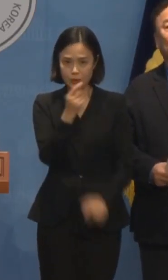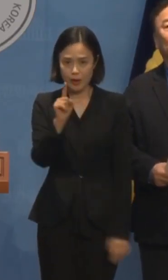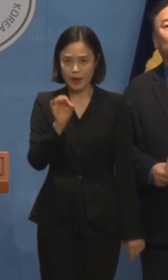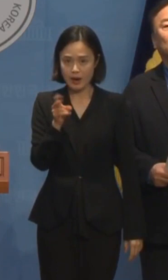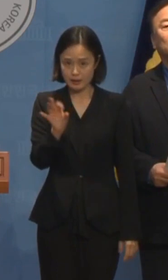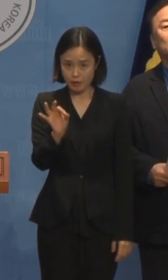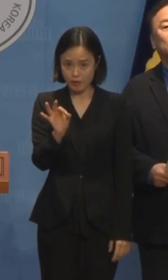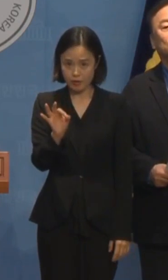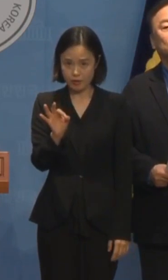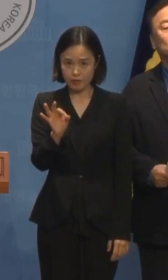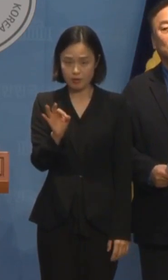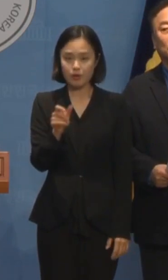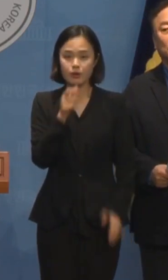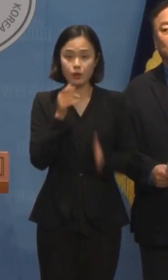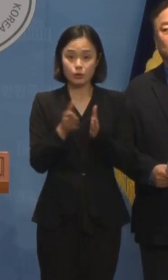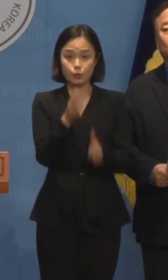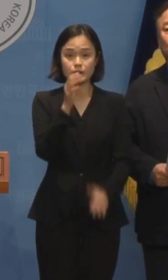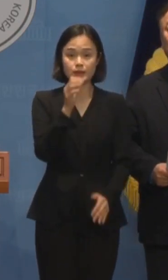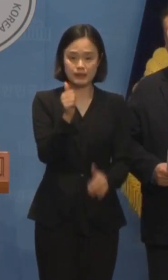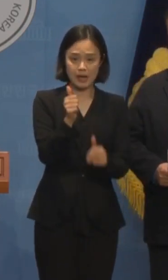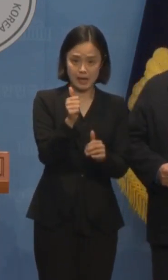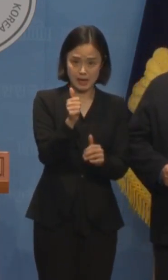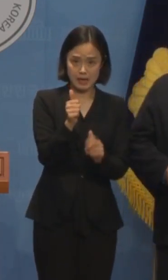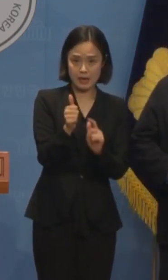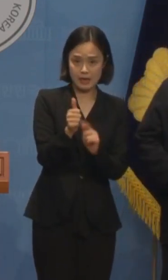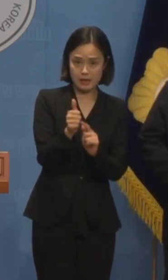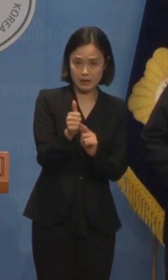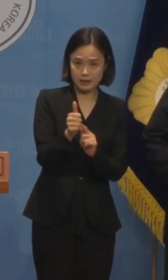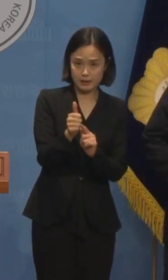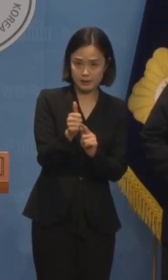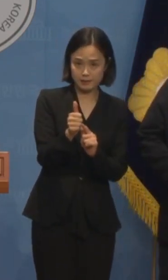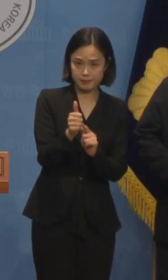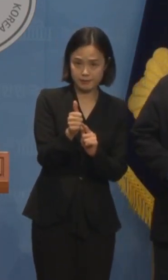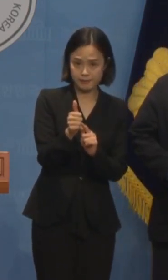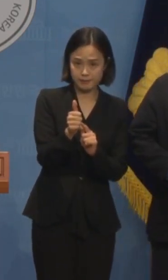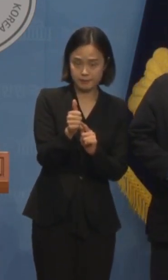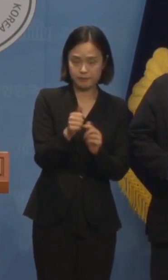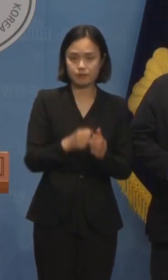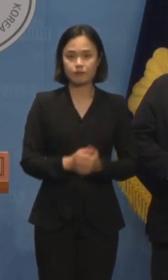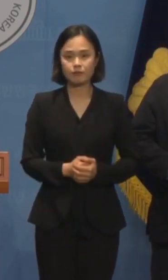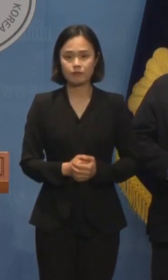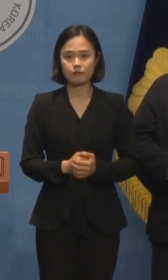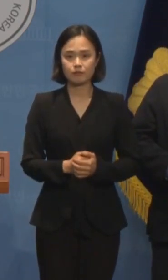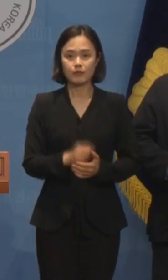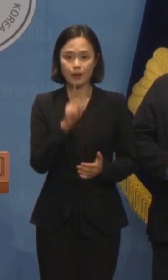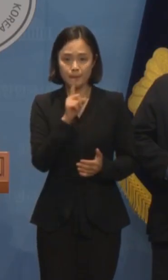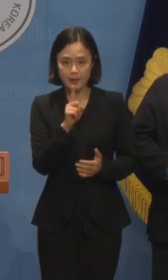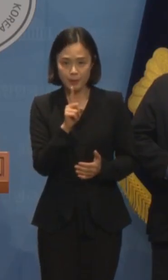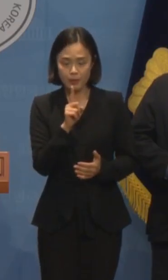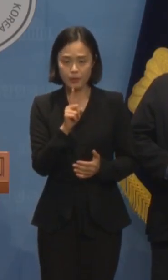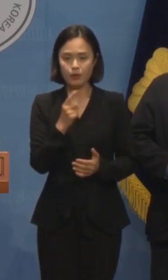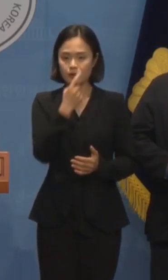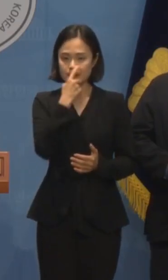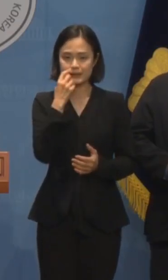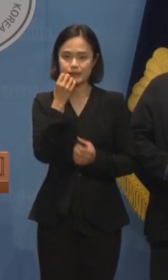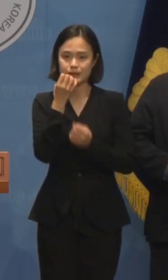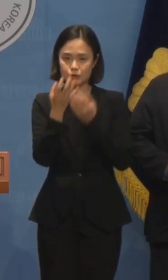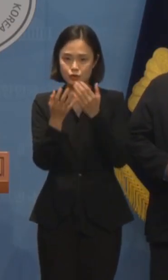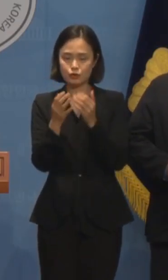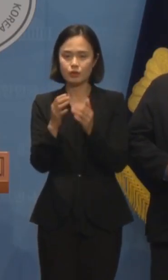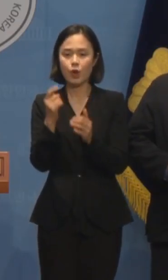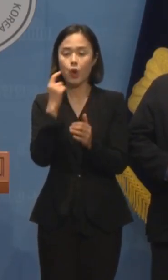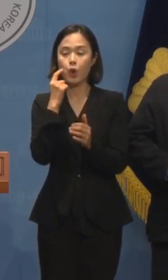검찰에 진술회유, 진술 조작, 또 진술 세미나가 있었다. 연어